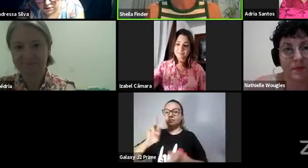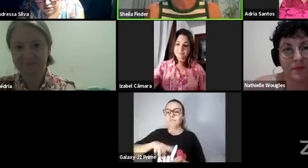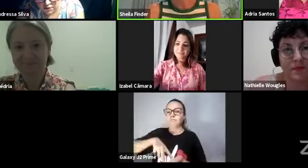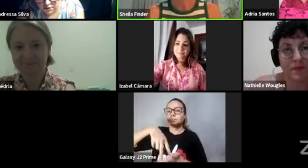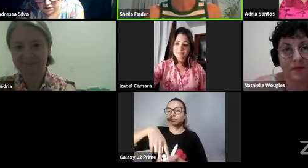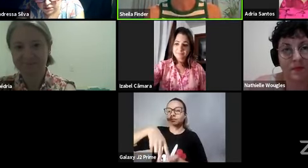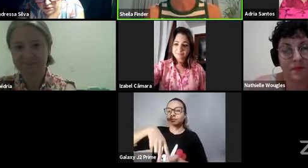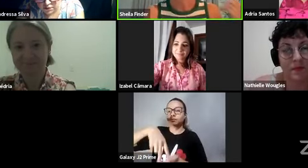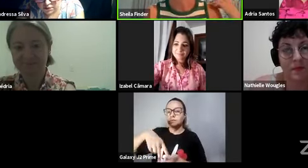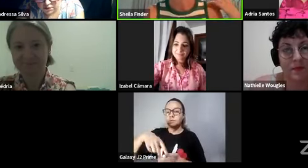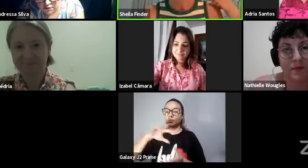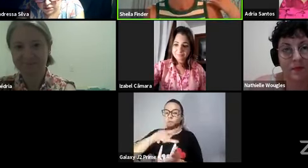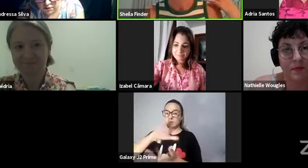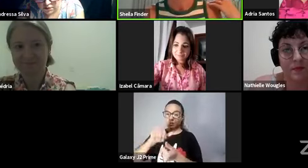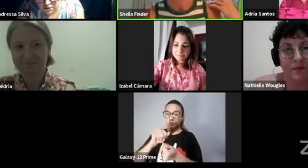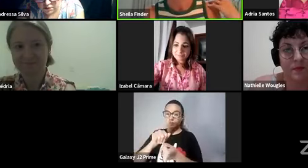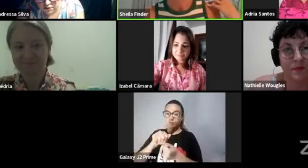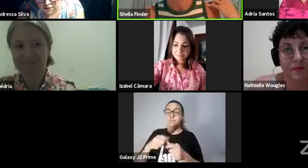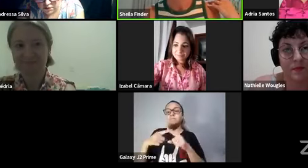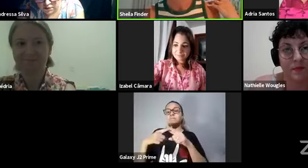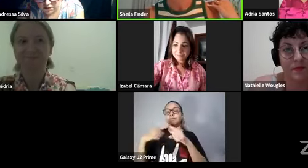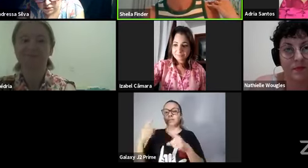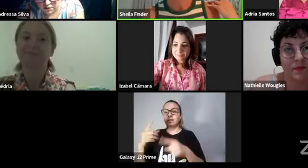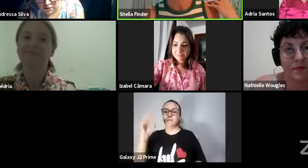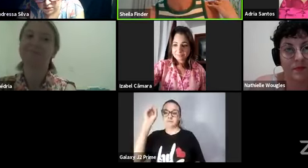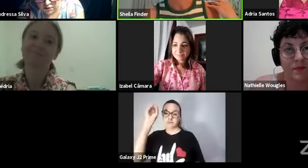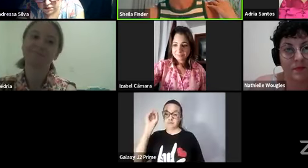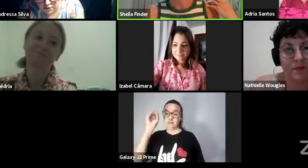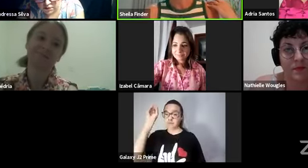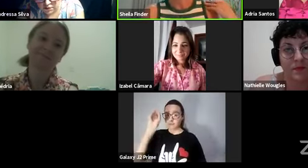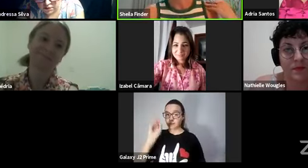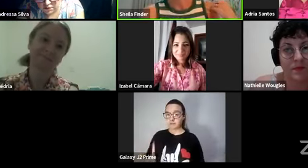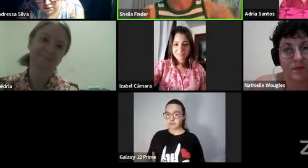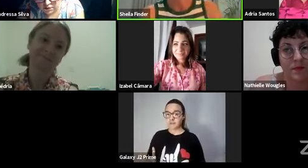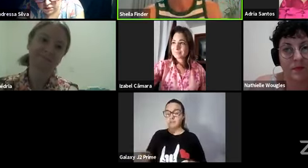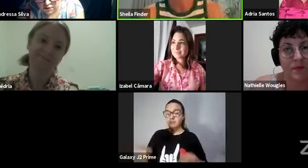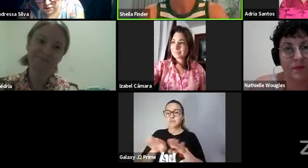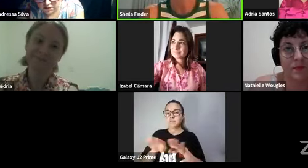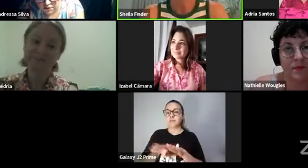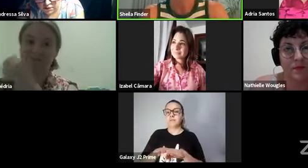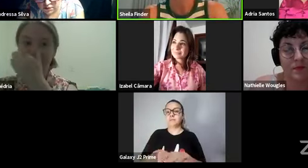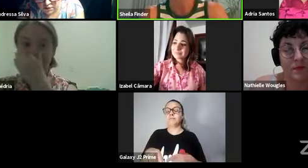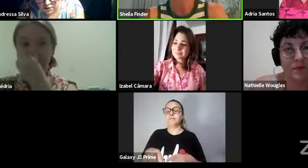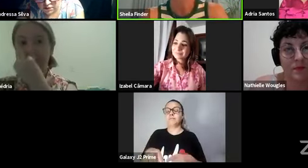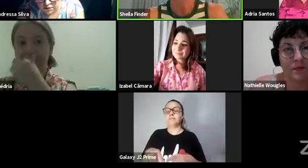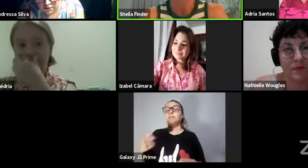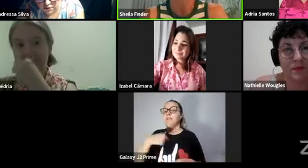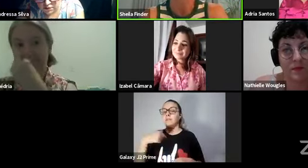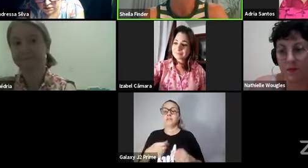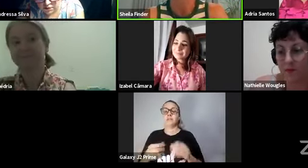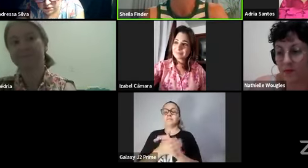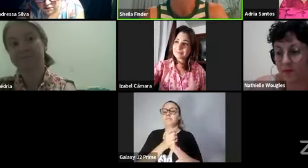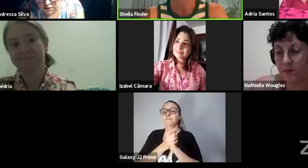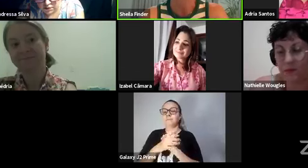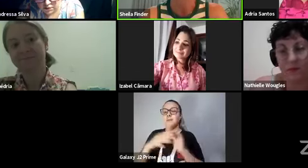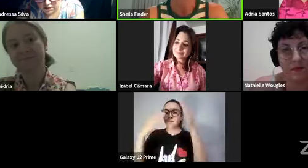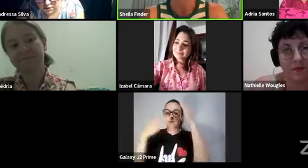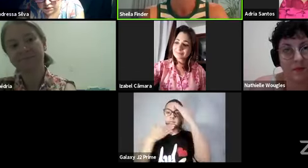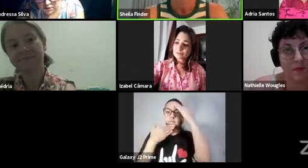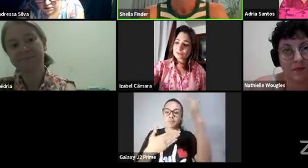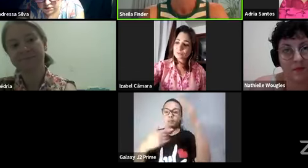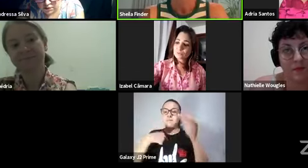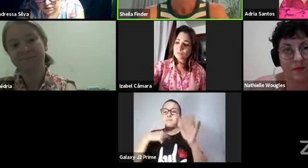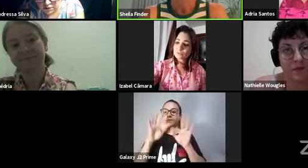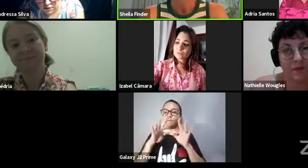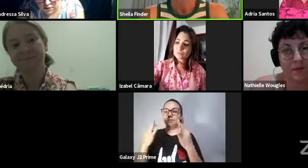mais ainda, e foi o que eles fizeram, né? E graças a eles eu pude ter muita